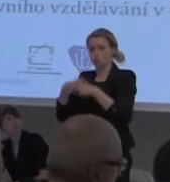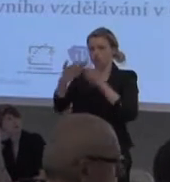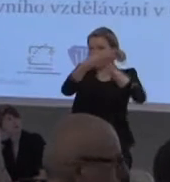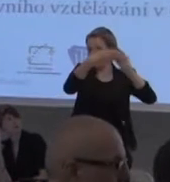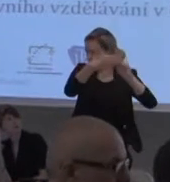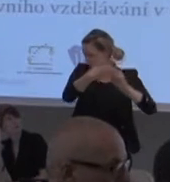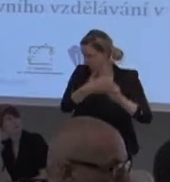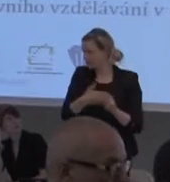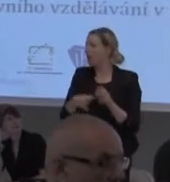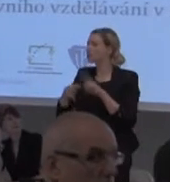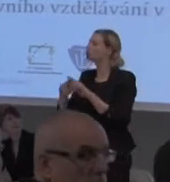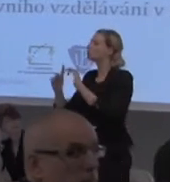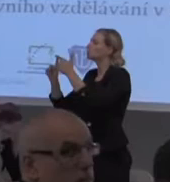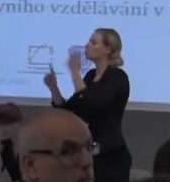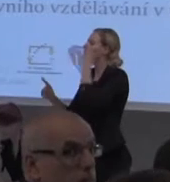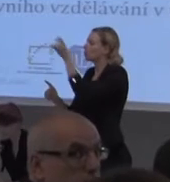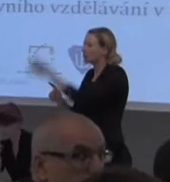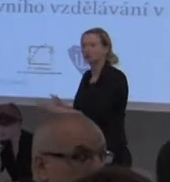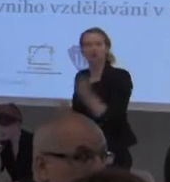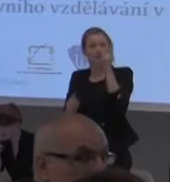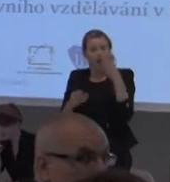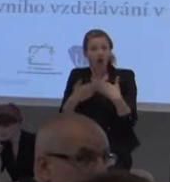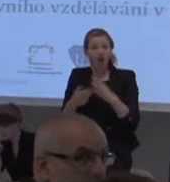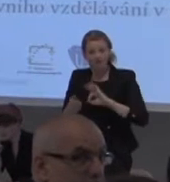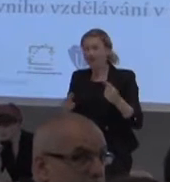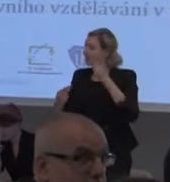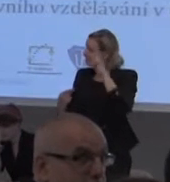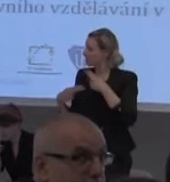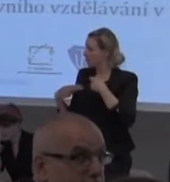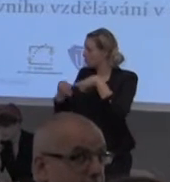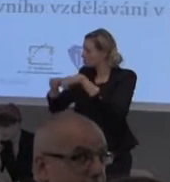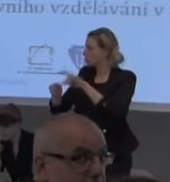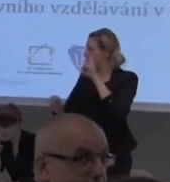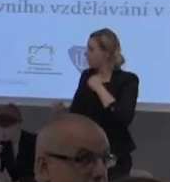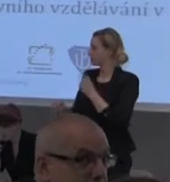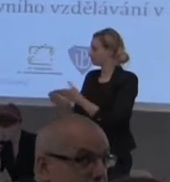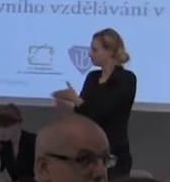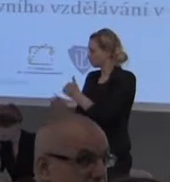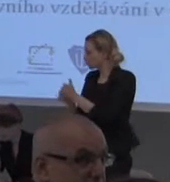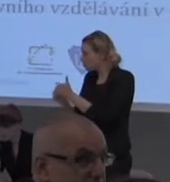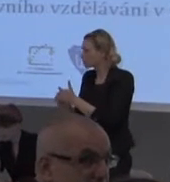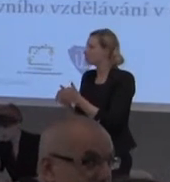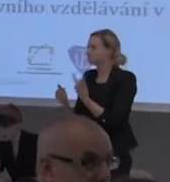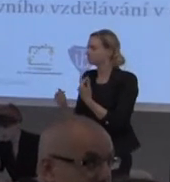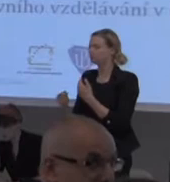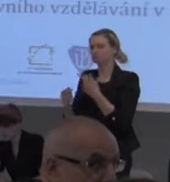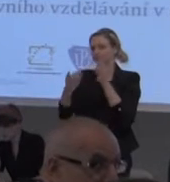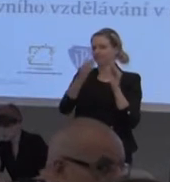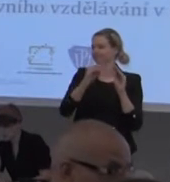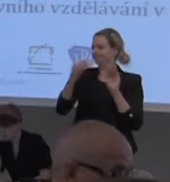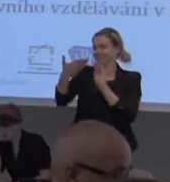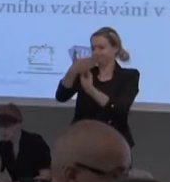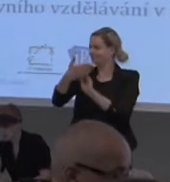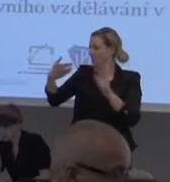nějakou zkušenost, kterou může sdílet, aby to tam taky oznámil. Protože velice často cesta, na které vy se